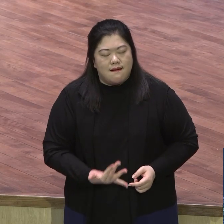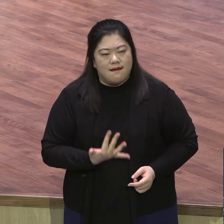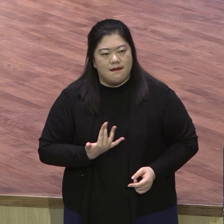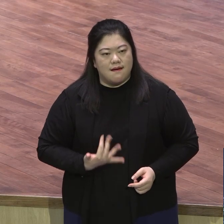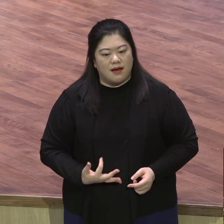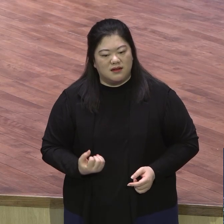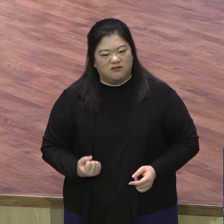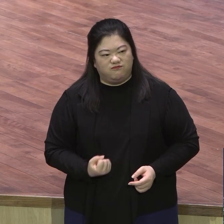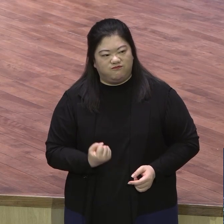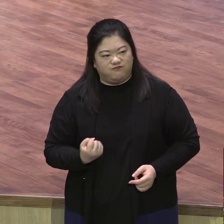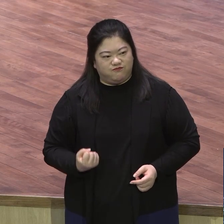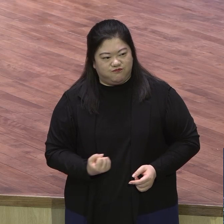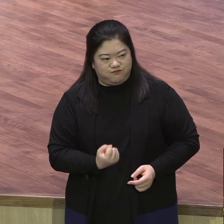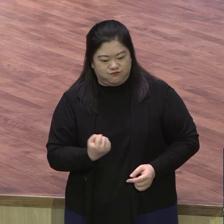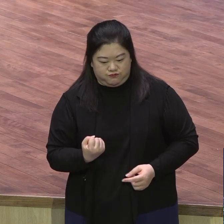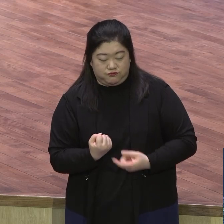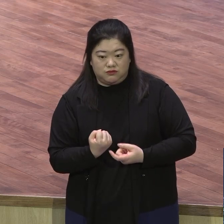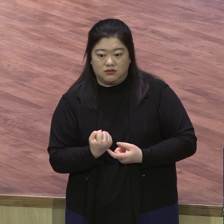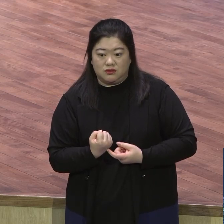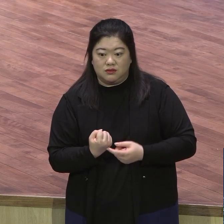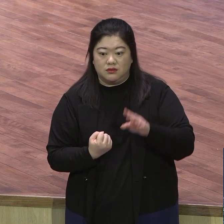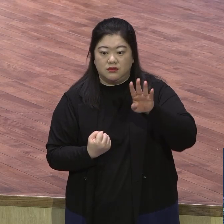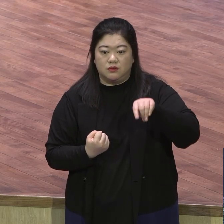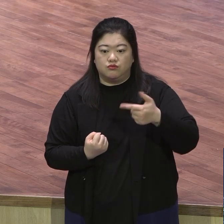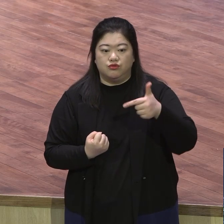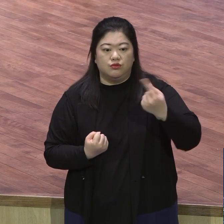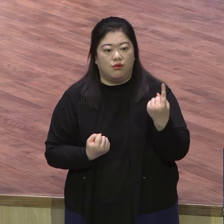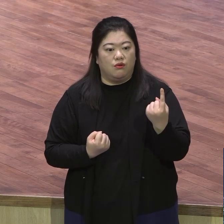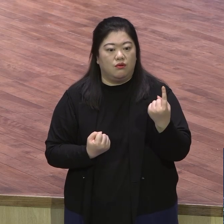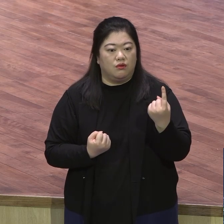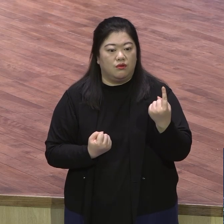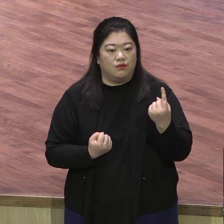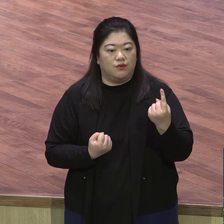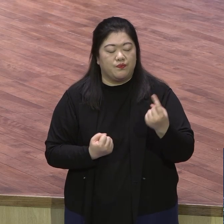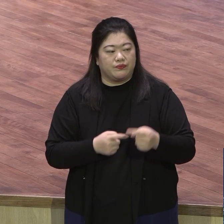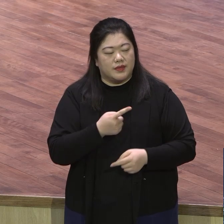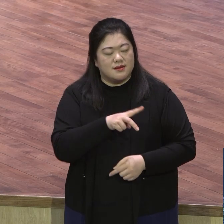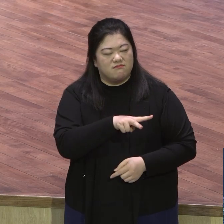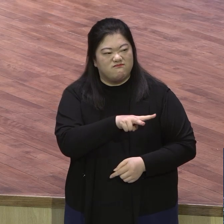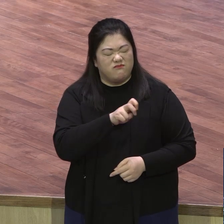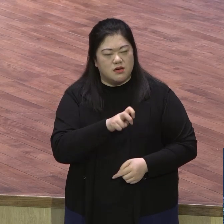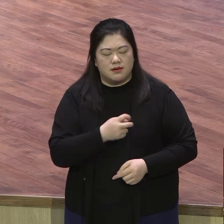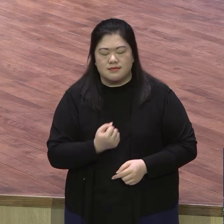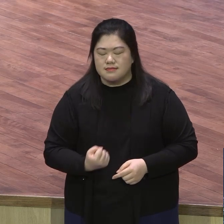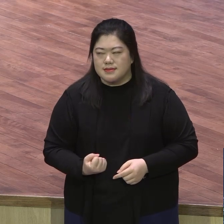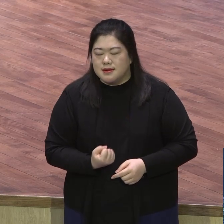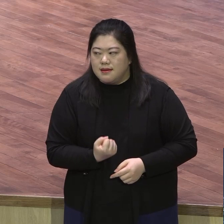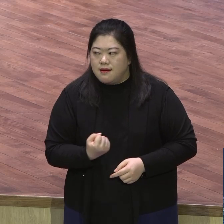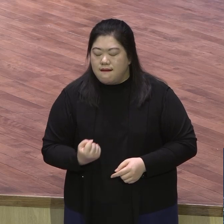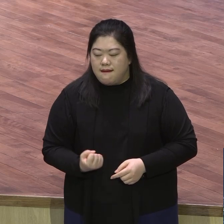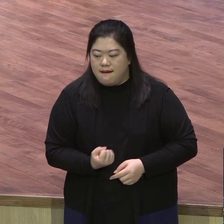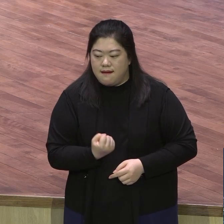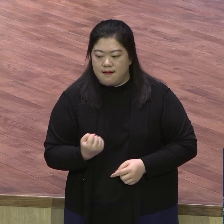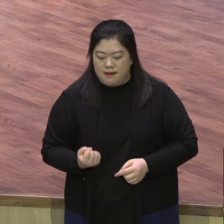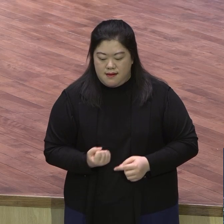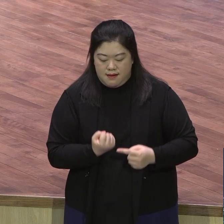오랫동안 뿌리를 가지고 있는 화를 말합니다. 오랫동안 미워해 오랫동안 분노해